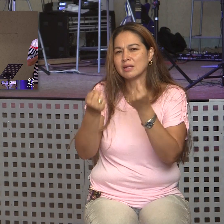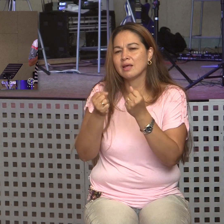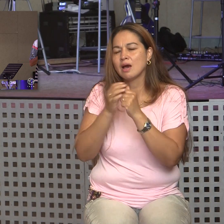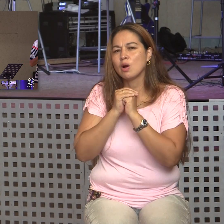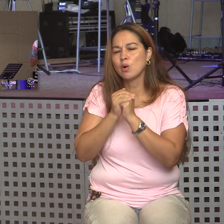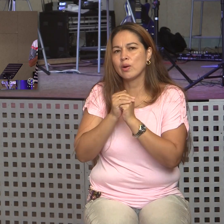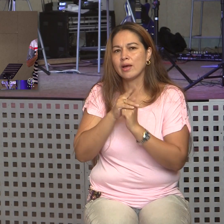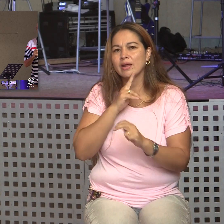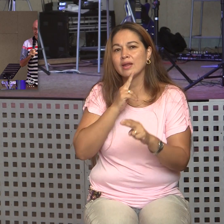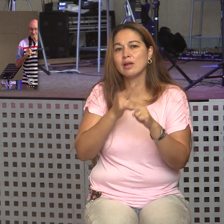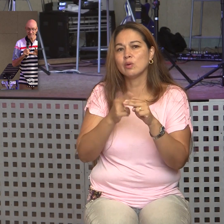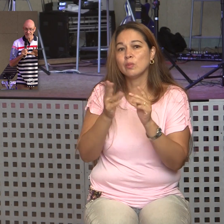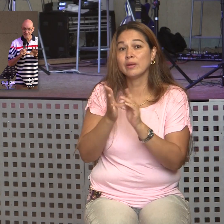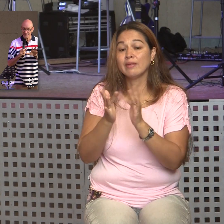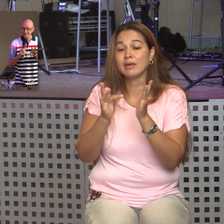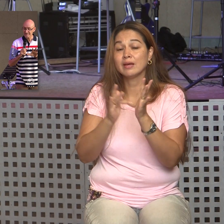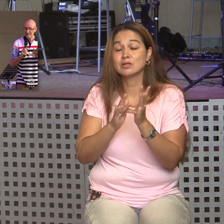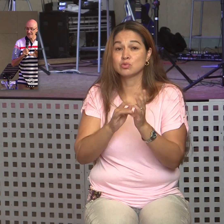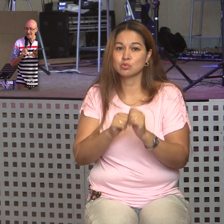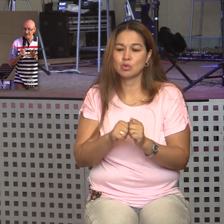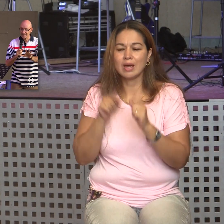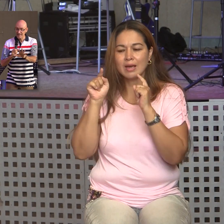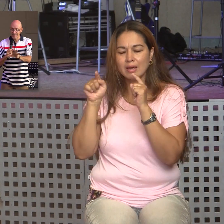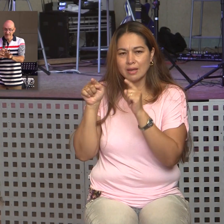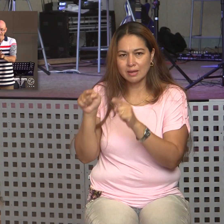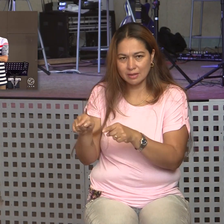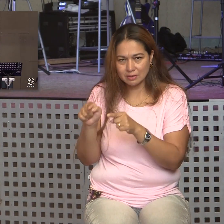¿Me seguís o os he perdido?